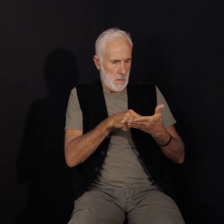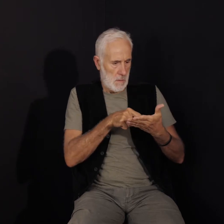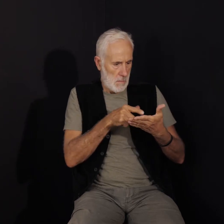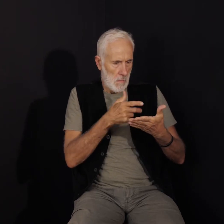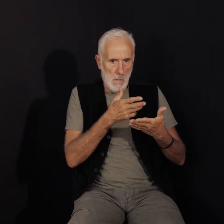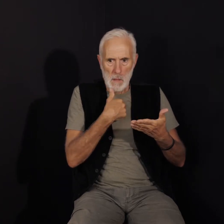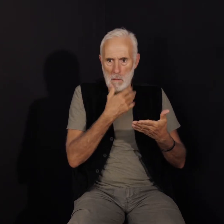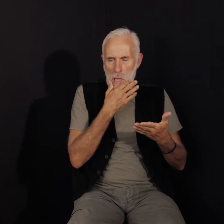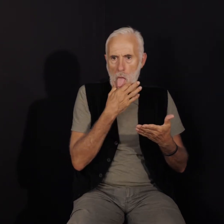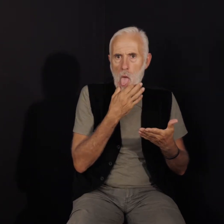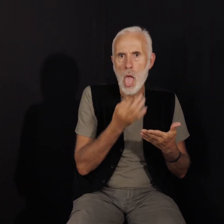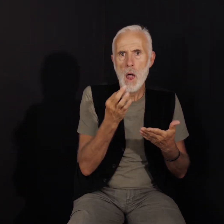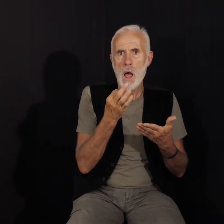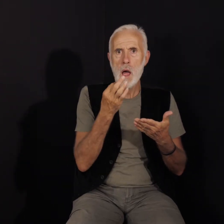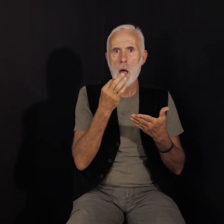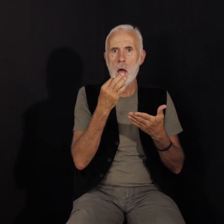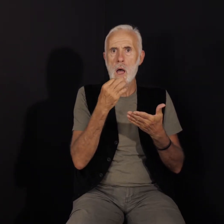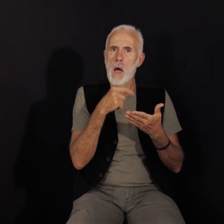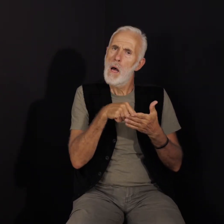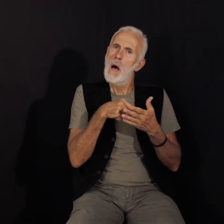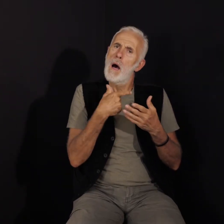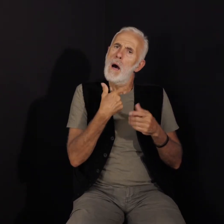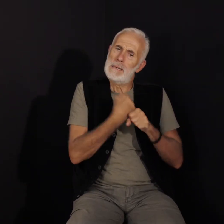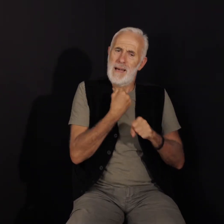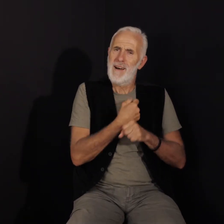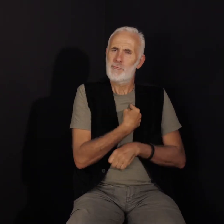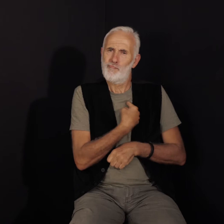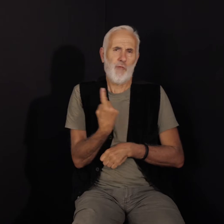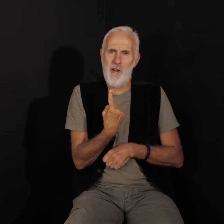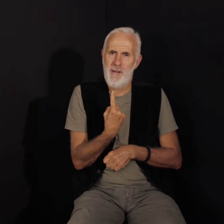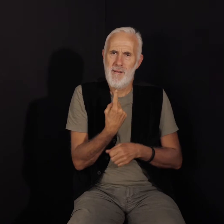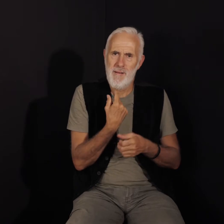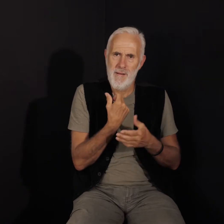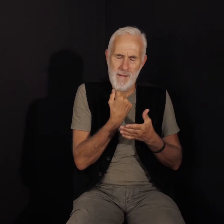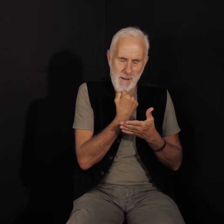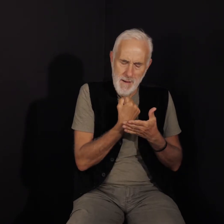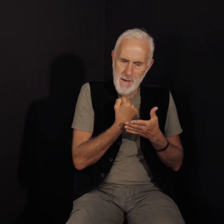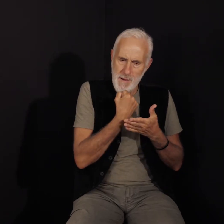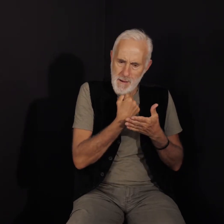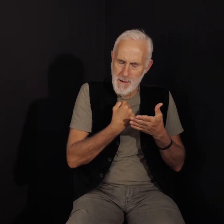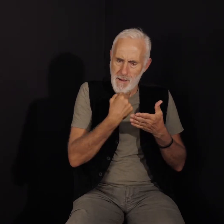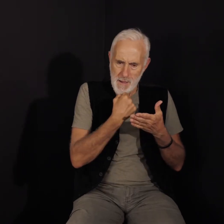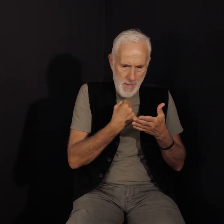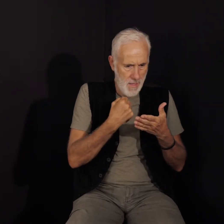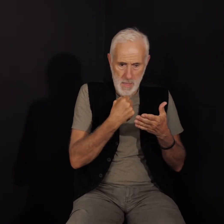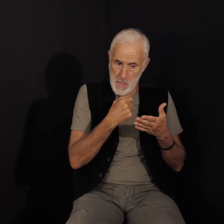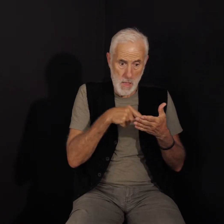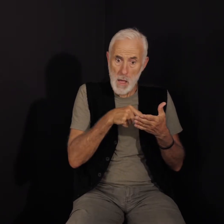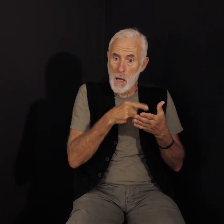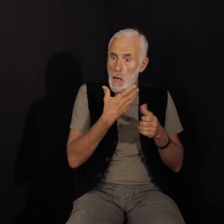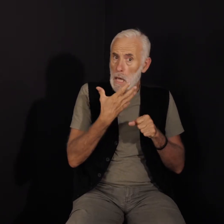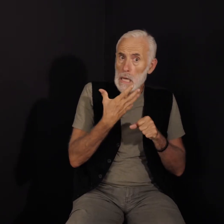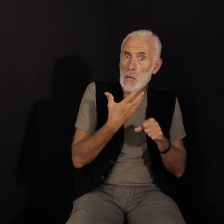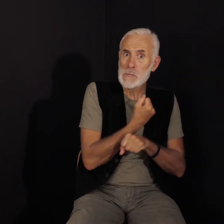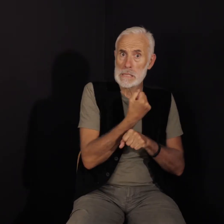un exercice qui reste assez solitaire pour que sa réussite dépende d'abord de